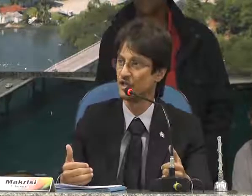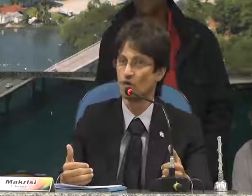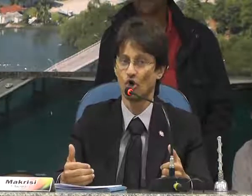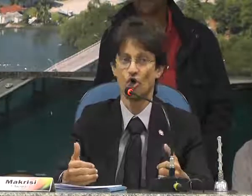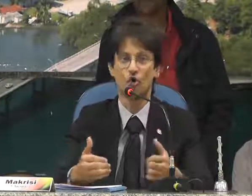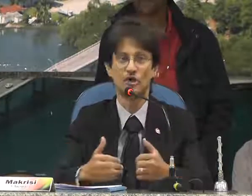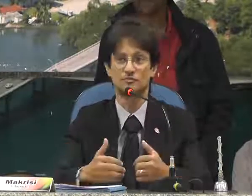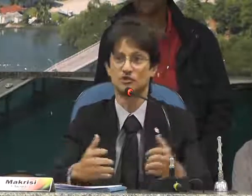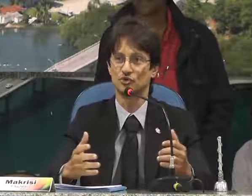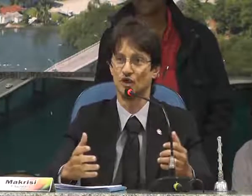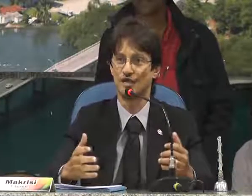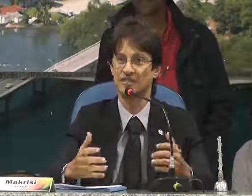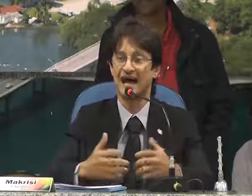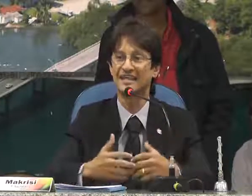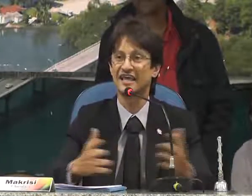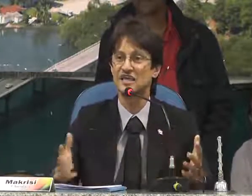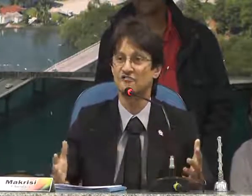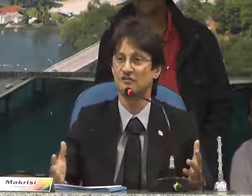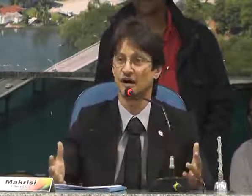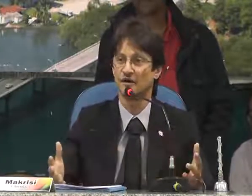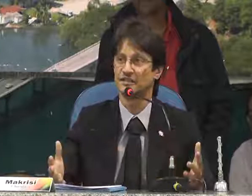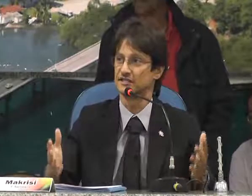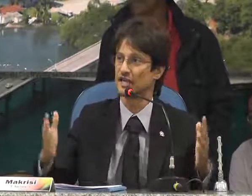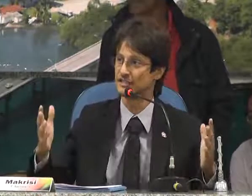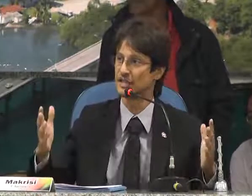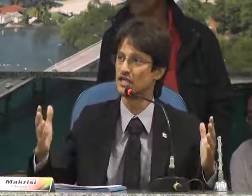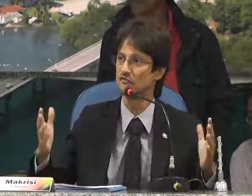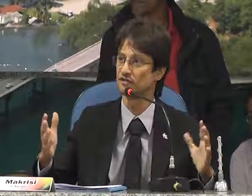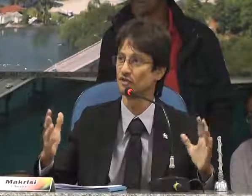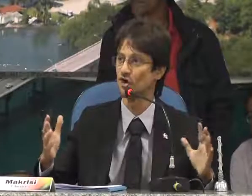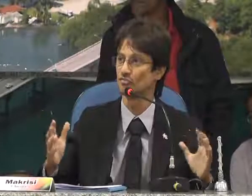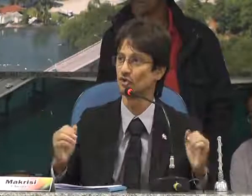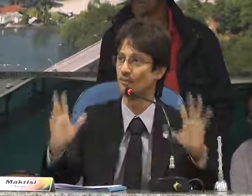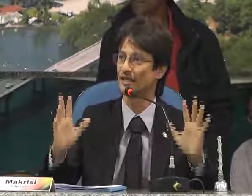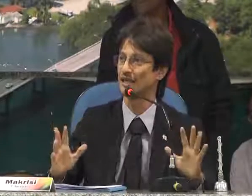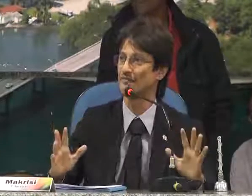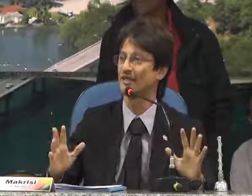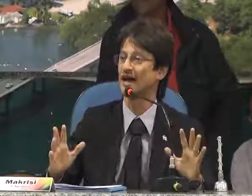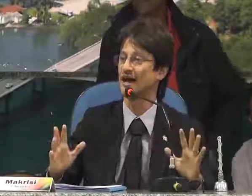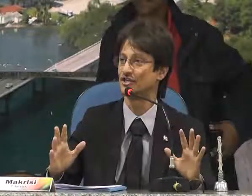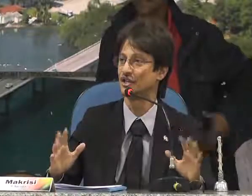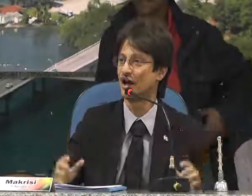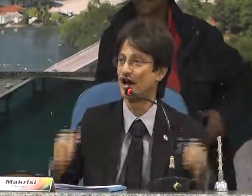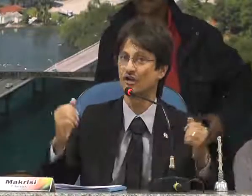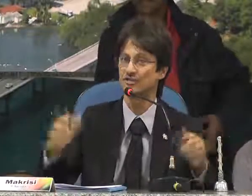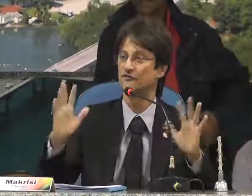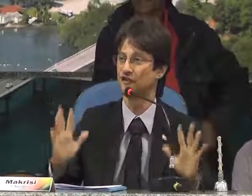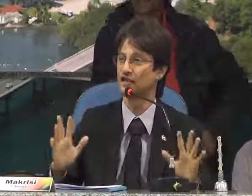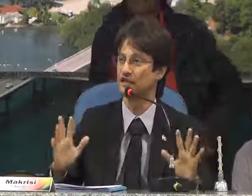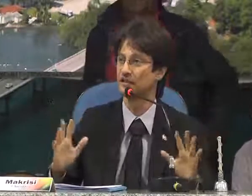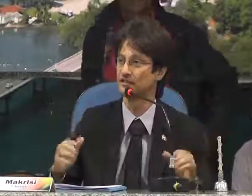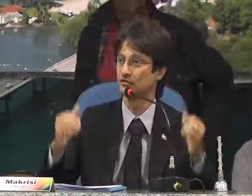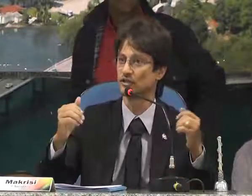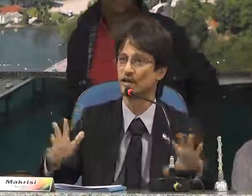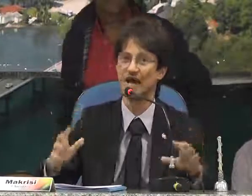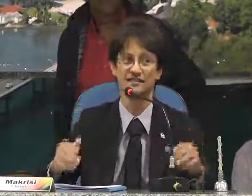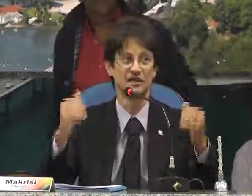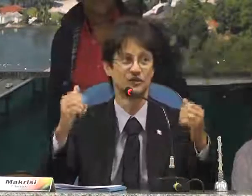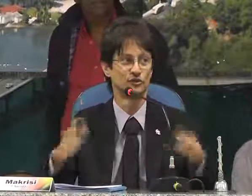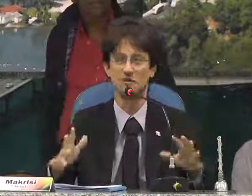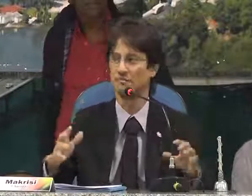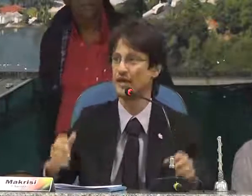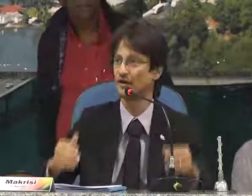e colocou as pessoas à deriva. Vocês querem ser livres? Ótimo, toma aqui a liberdade. Agora se virem. Você não tem